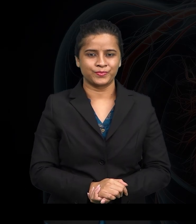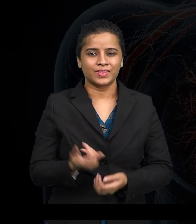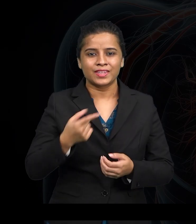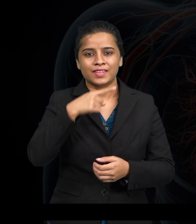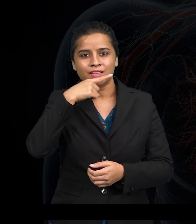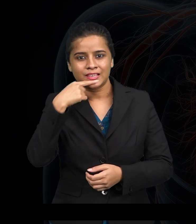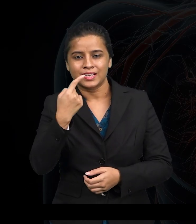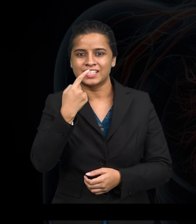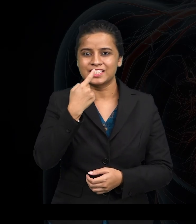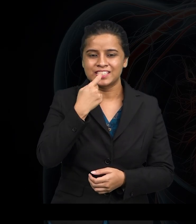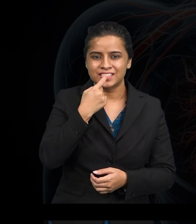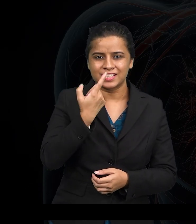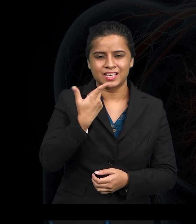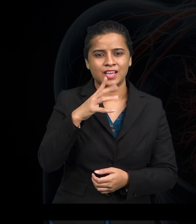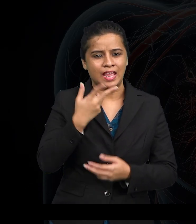प्लेटलेट्स,